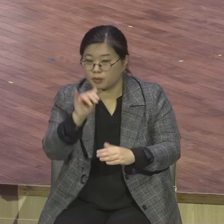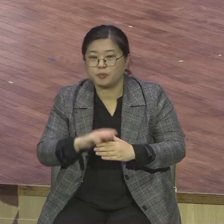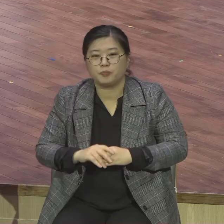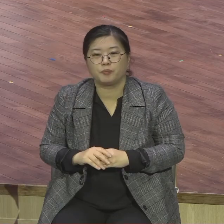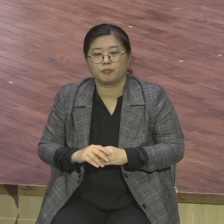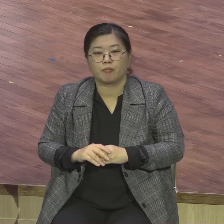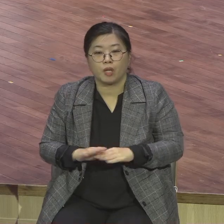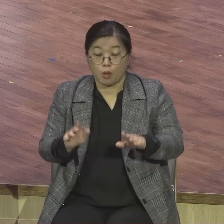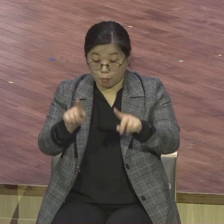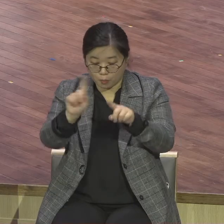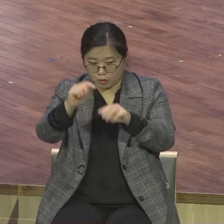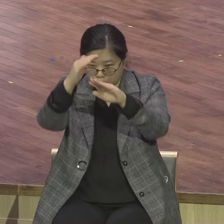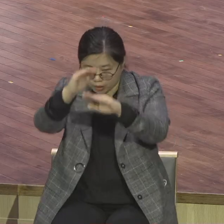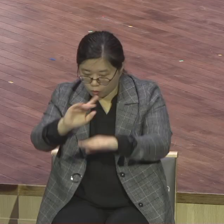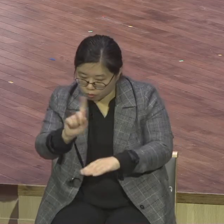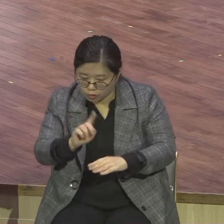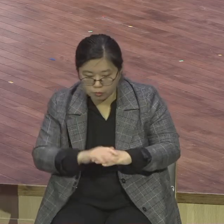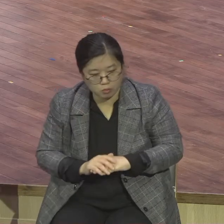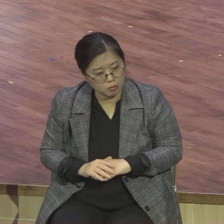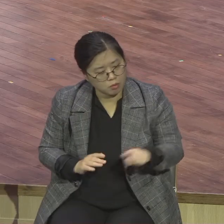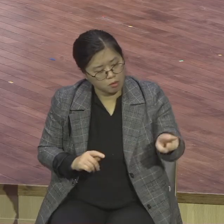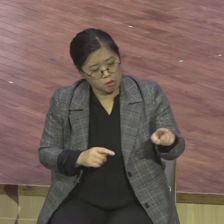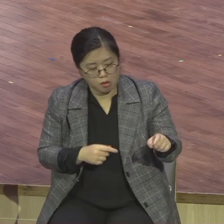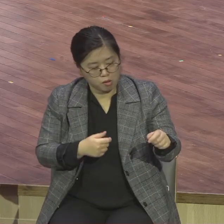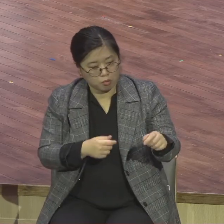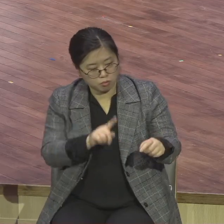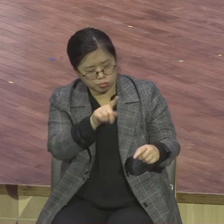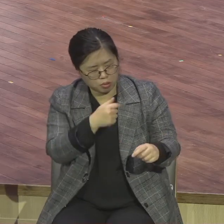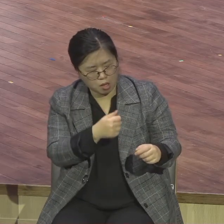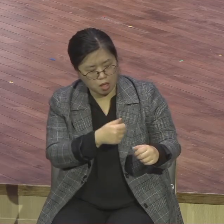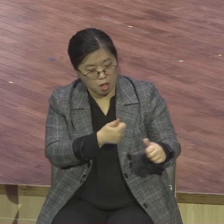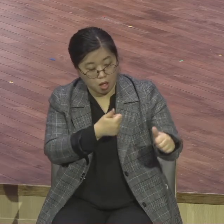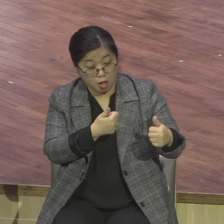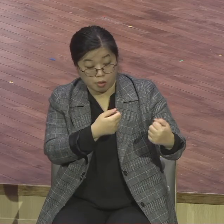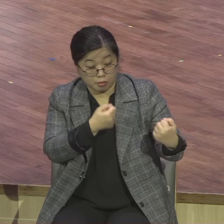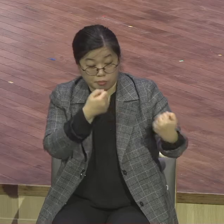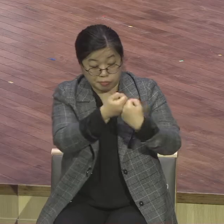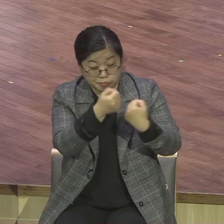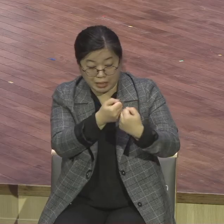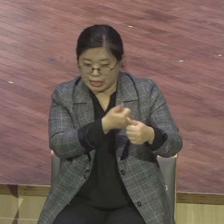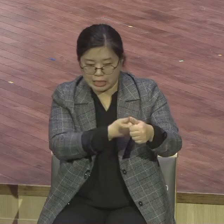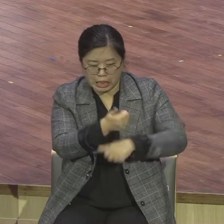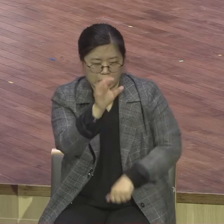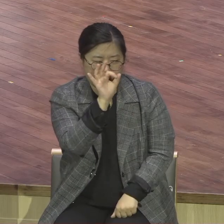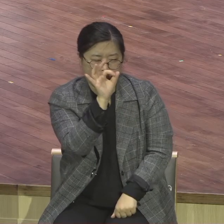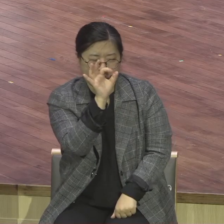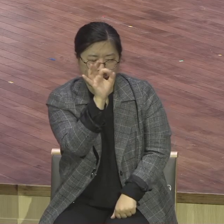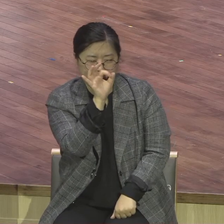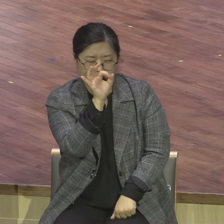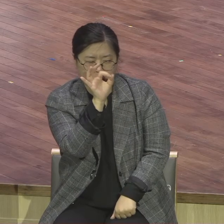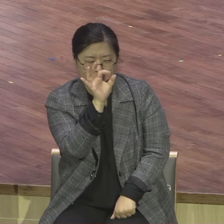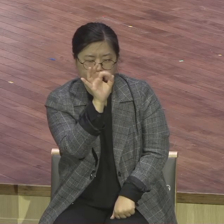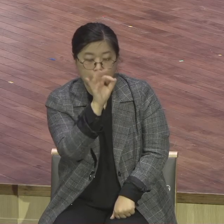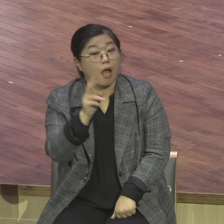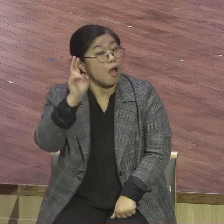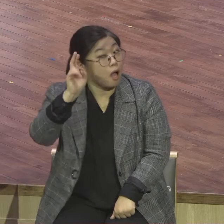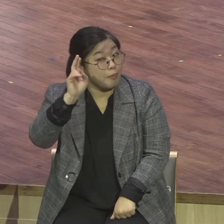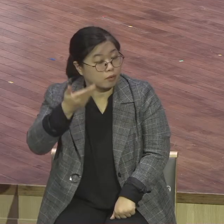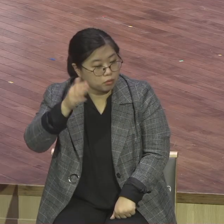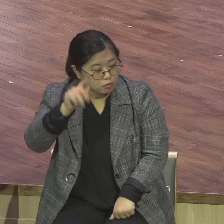이기는 사람들이 있다. 그들은 이 강자들이 만들어 놓은, 그래서 그들이 질 수밖에